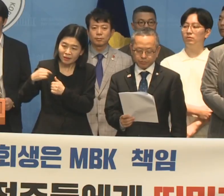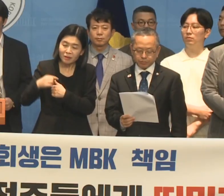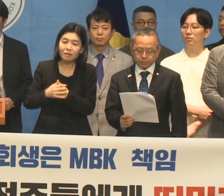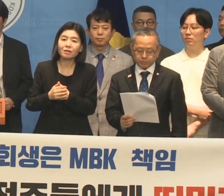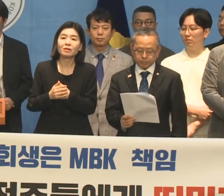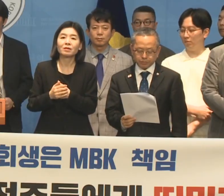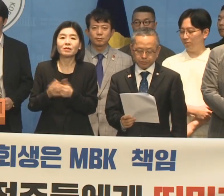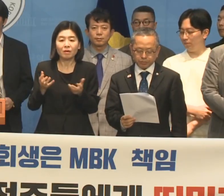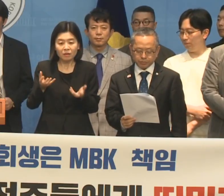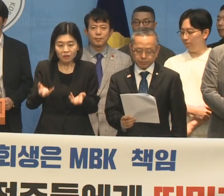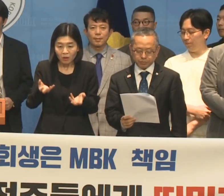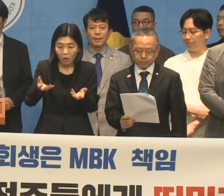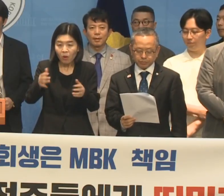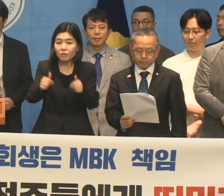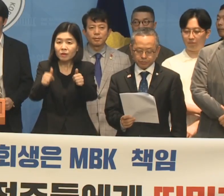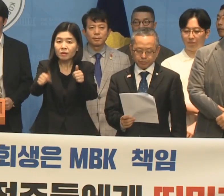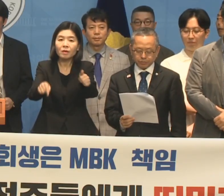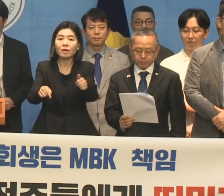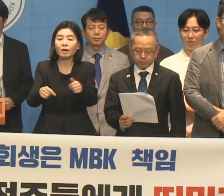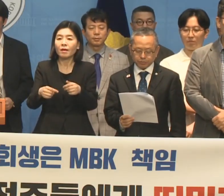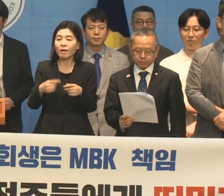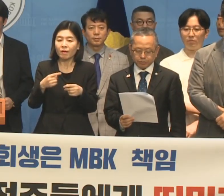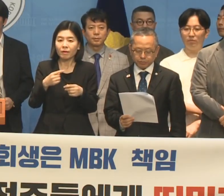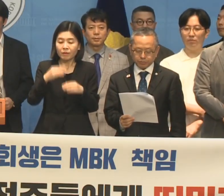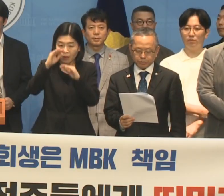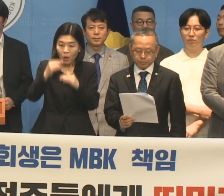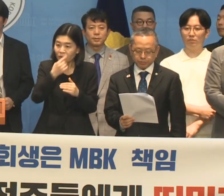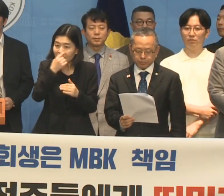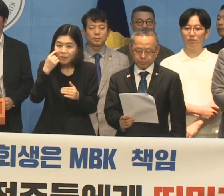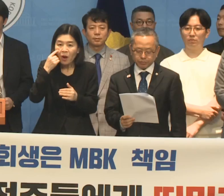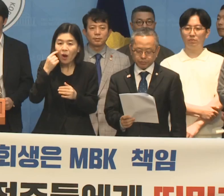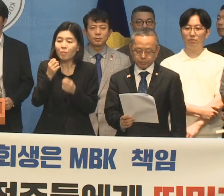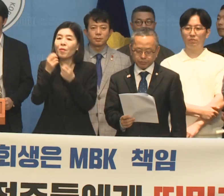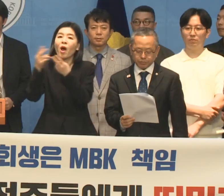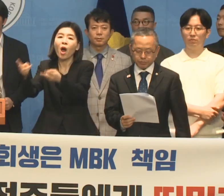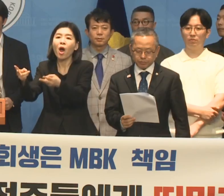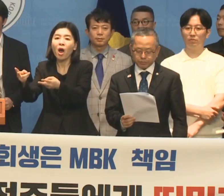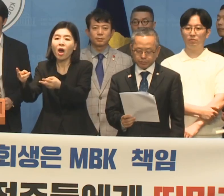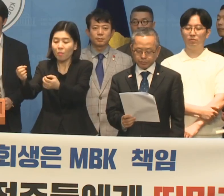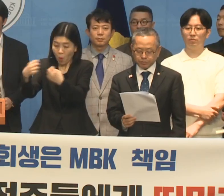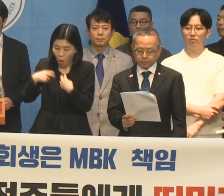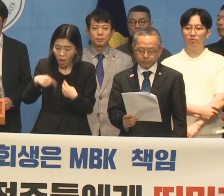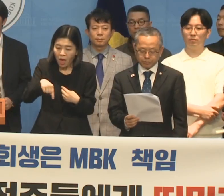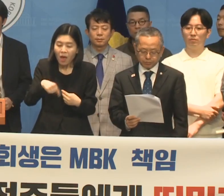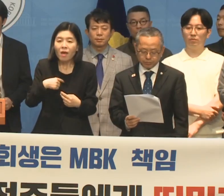점주들은 내용 증명으로 인한 혹시 모를 불이익이 있을까봐 불안함에 떨고 있습니다.